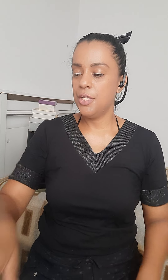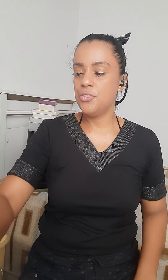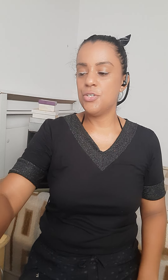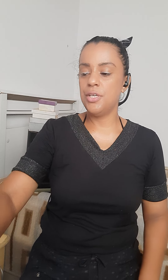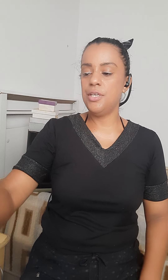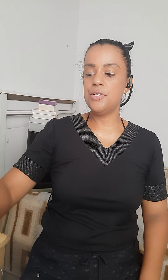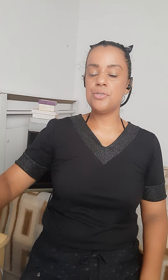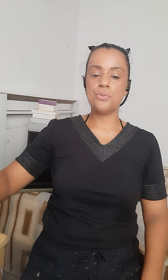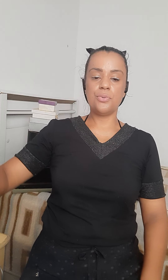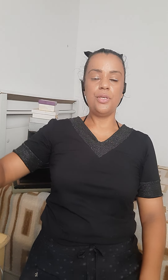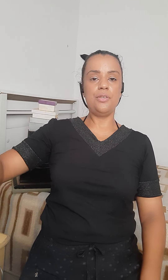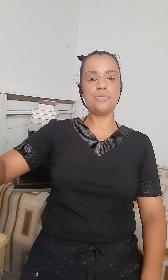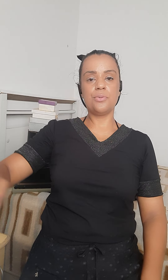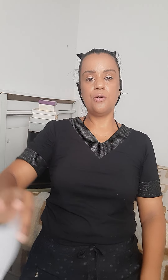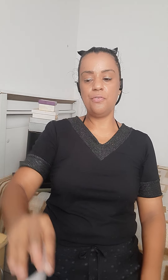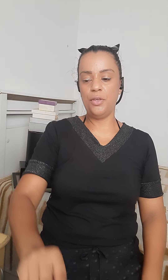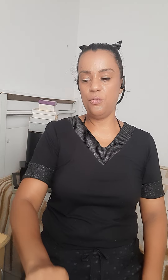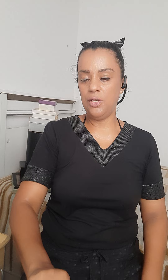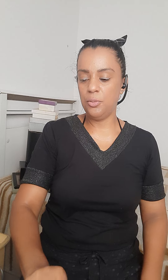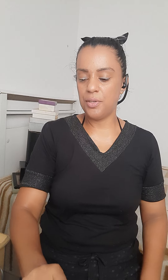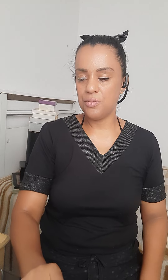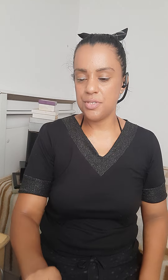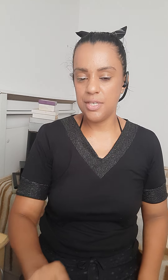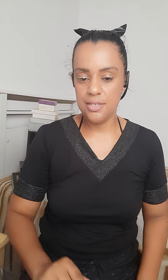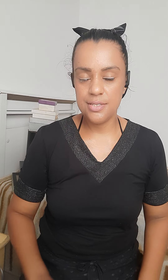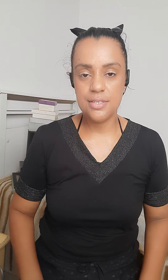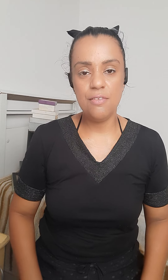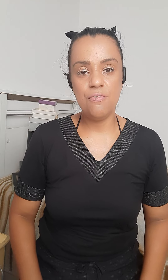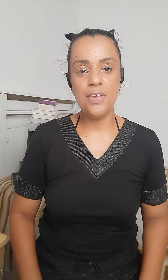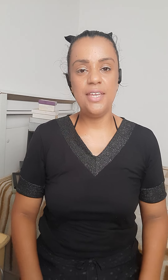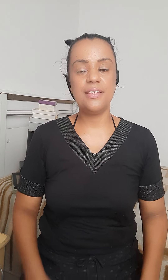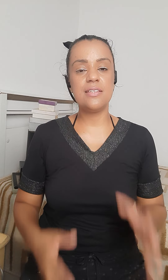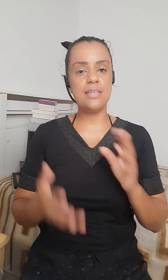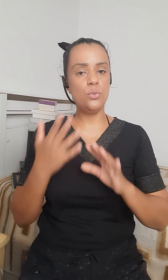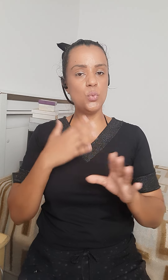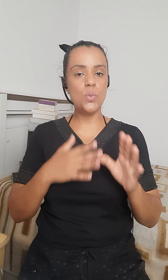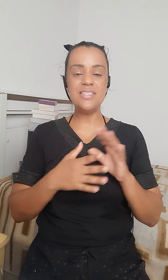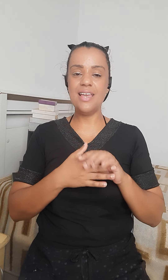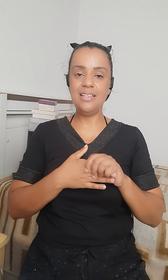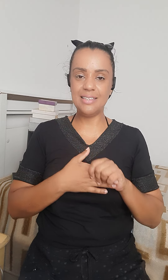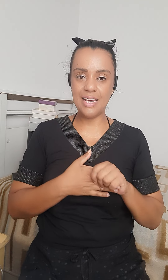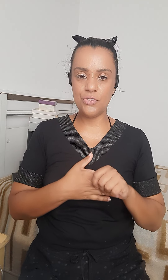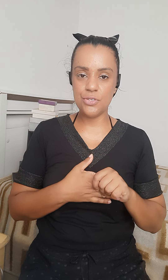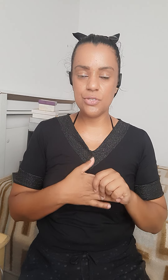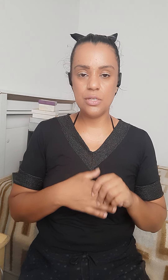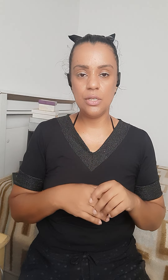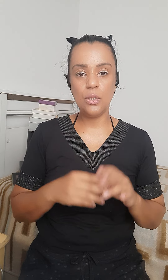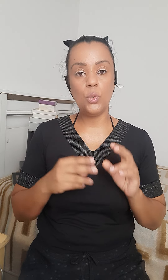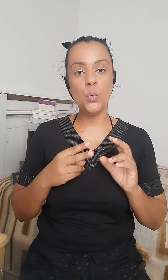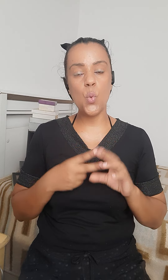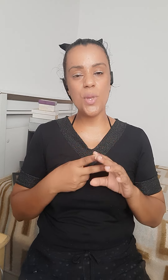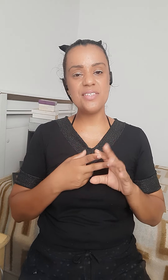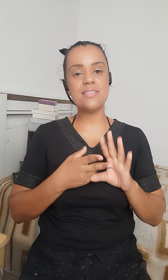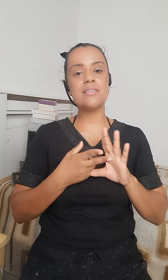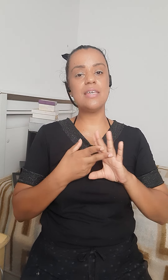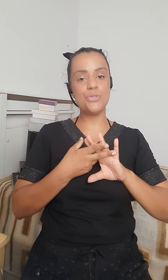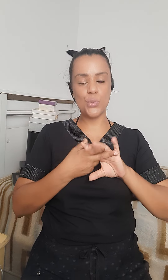Gente, isso que eu venho falando para vocês, vem trazendo duas realidades, duas